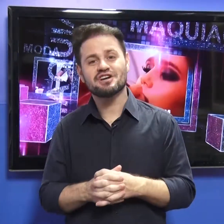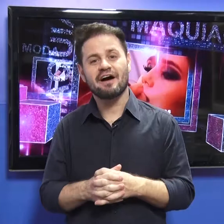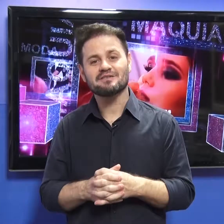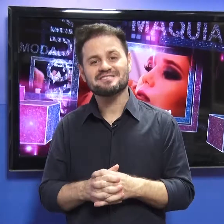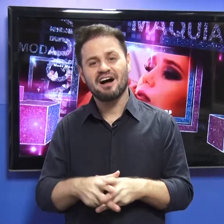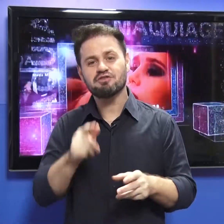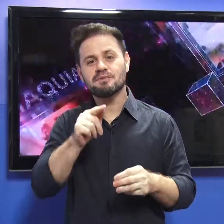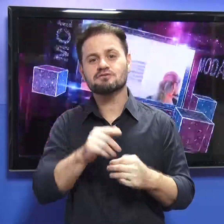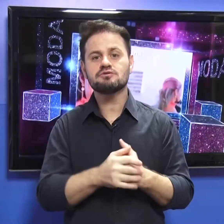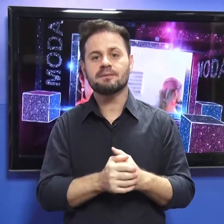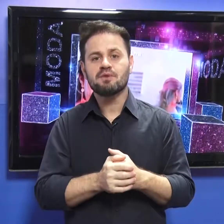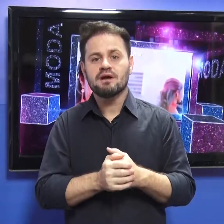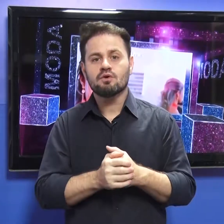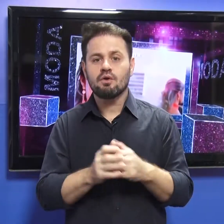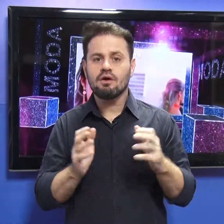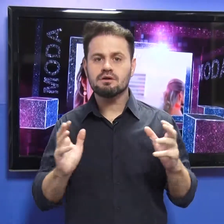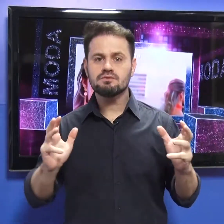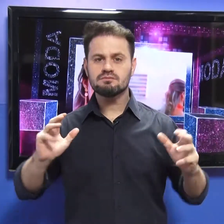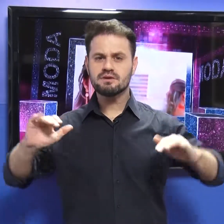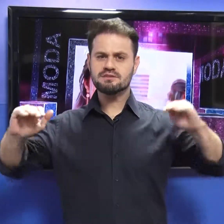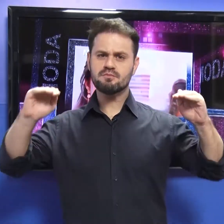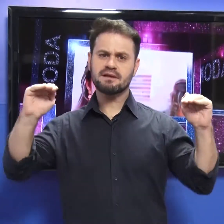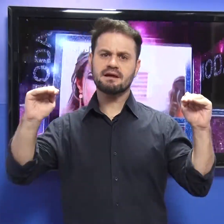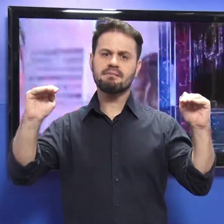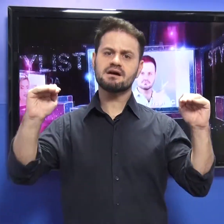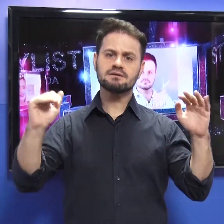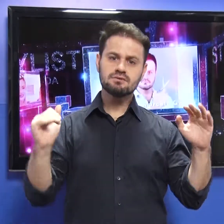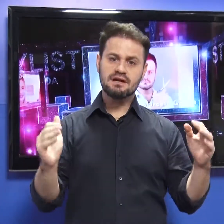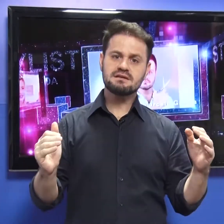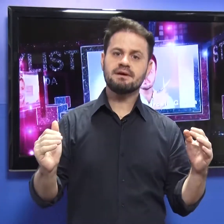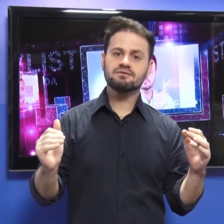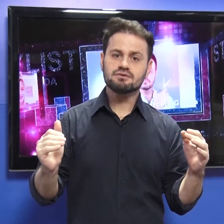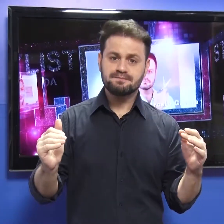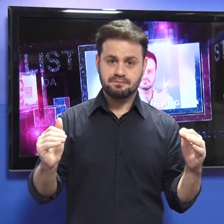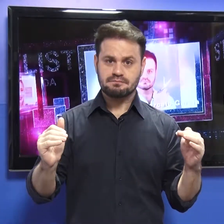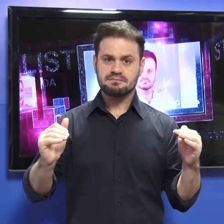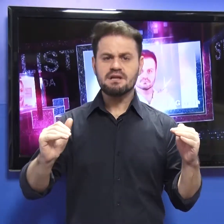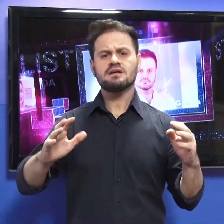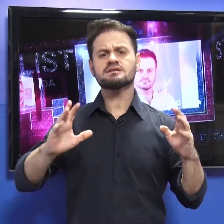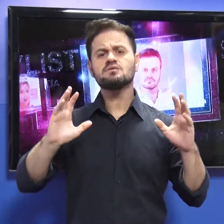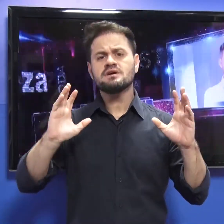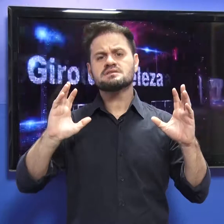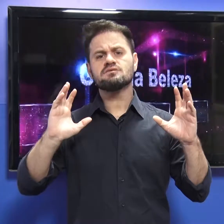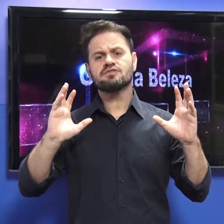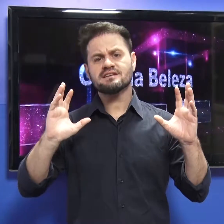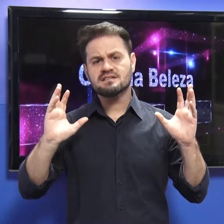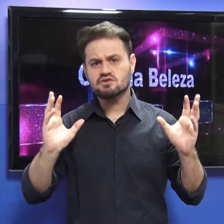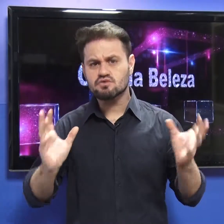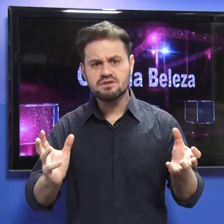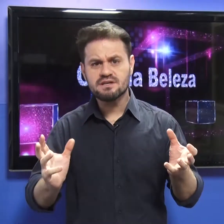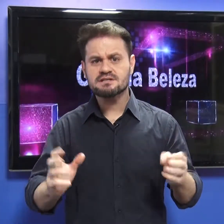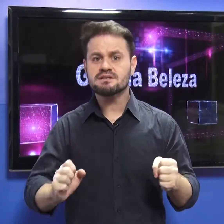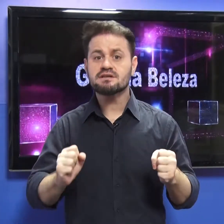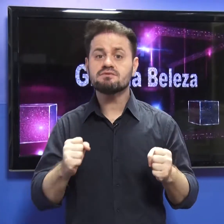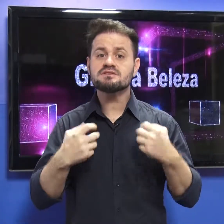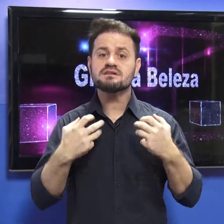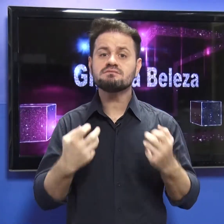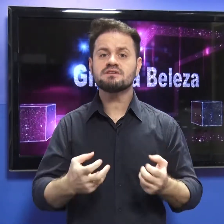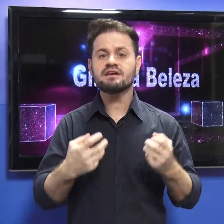águas a formatura eu coloco o mesmo patamar do casamento então são festas únicas e que você não tenha a